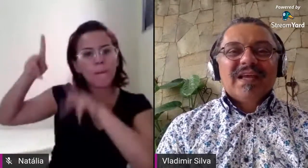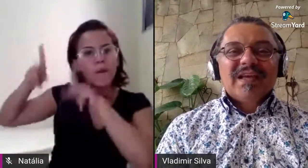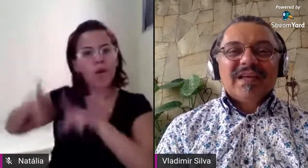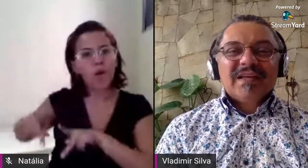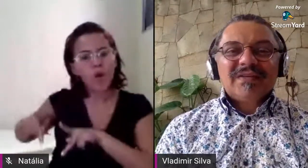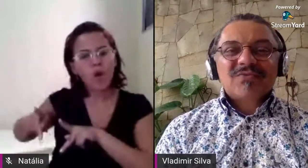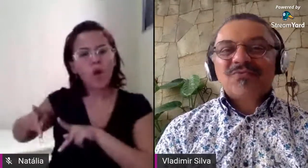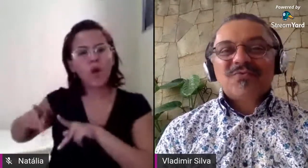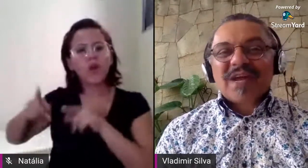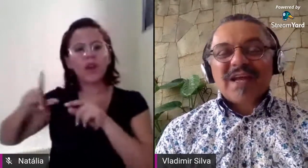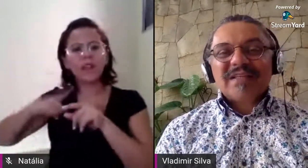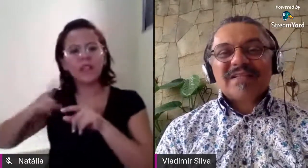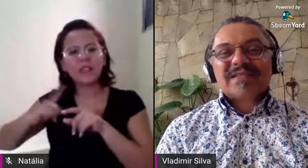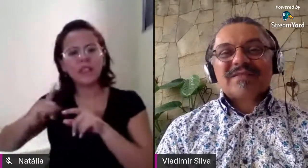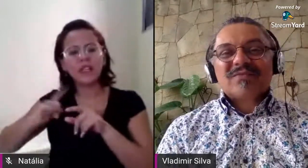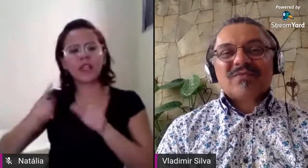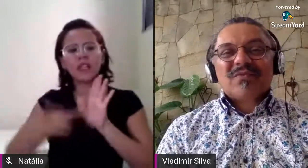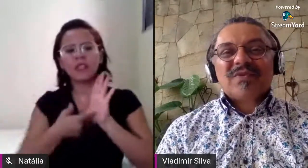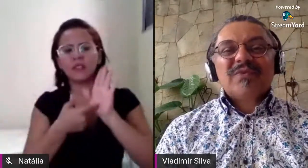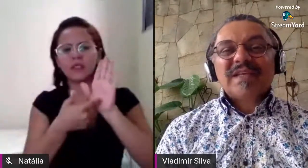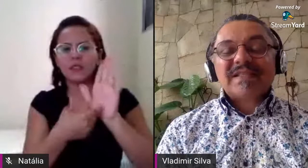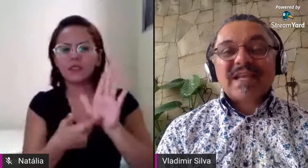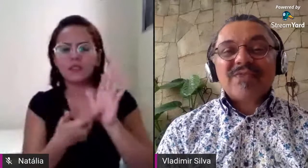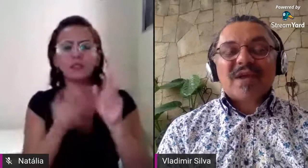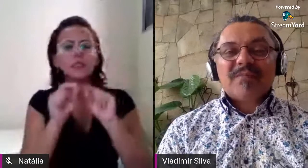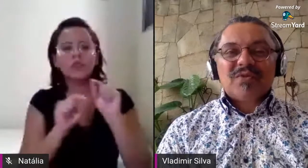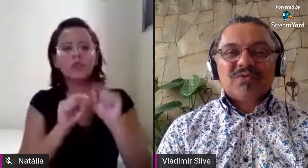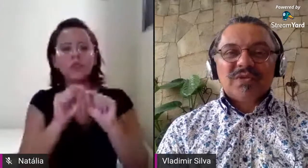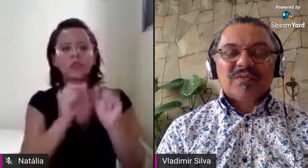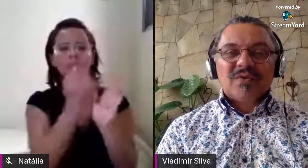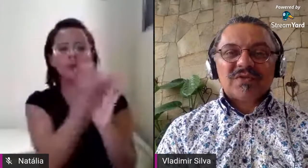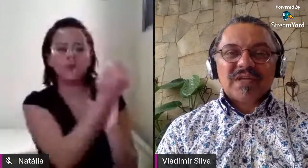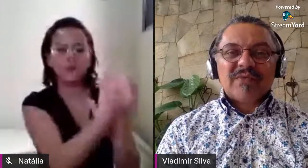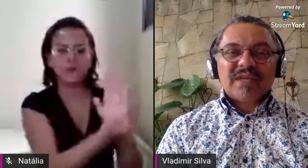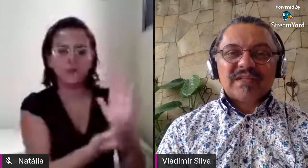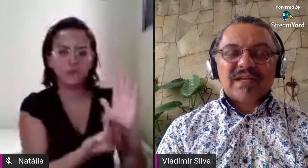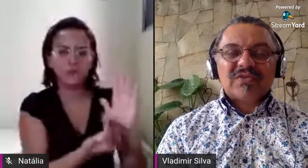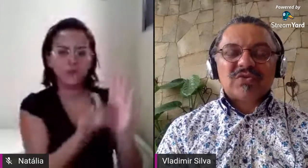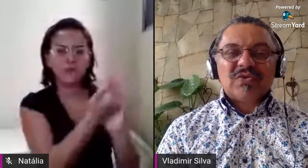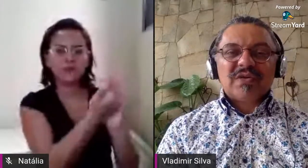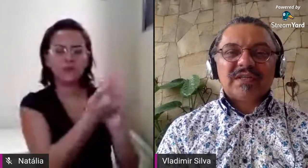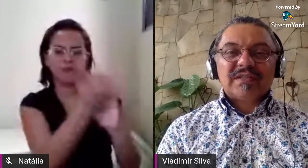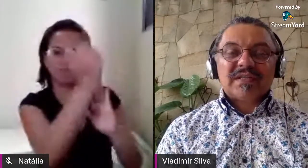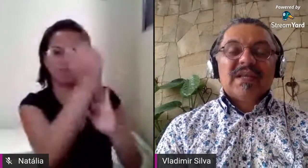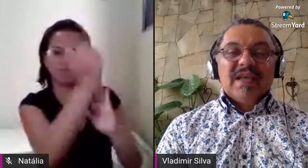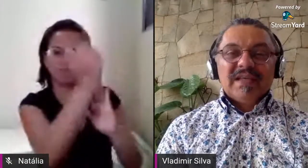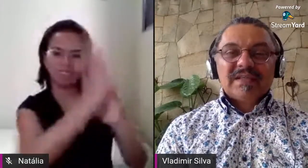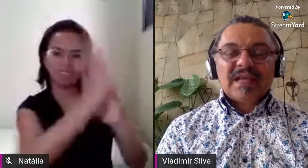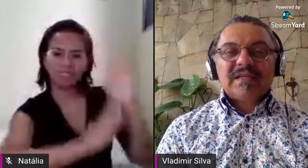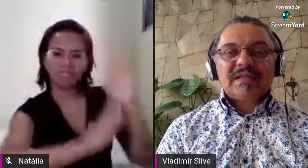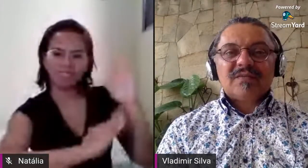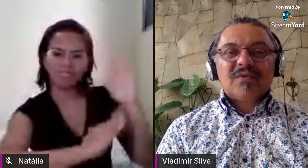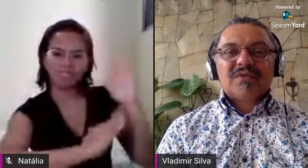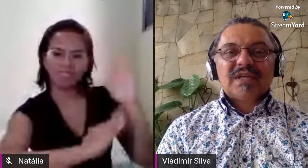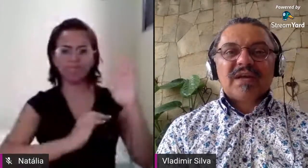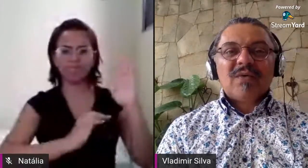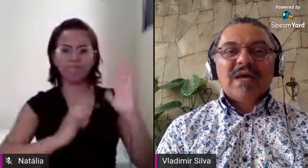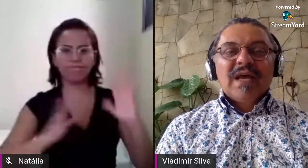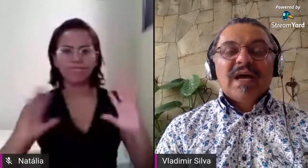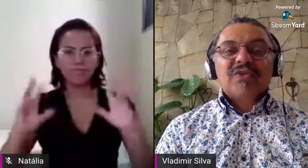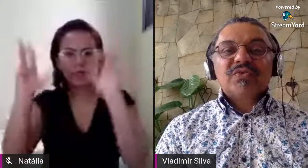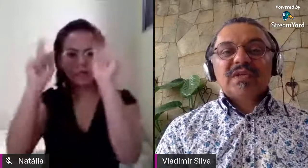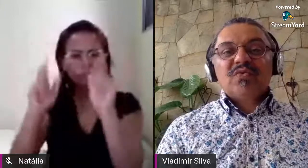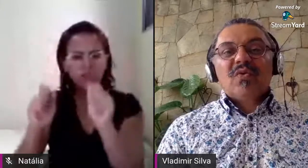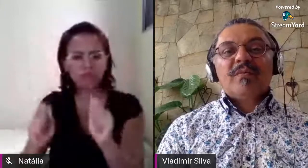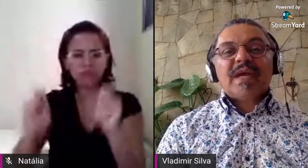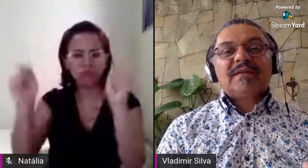corporais, esculturais, que o desenho, que a pintura, de modo geral, e que as artes sonoras exercem, de modo